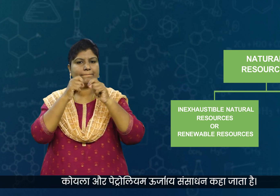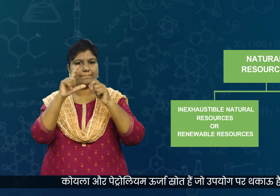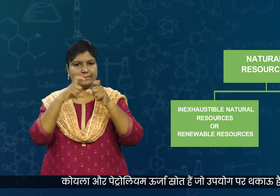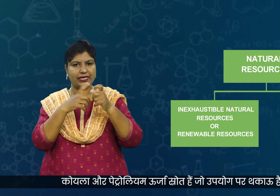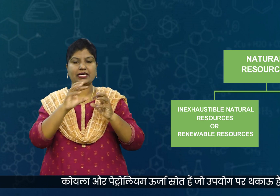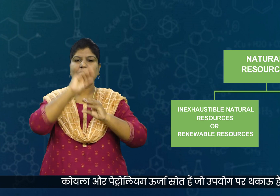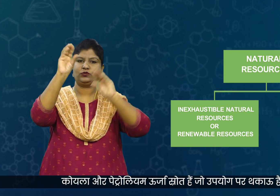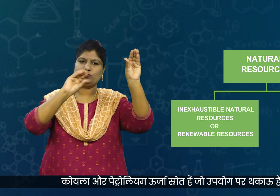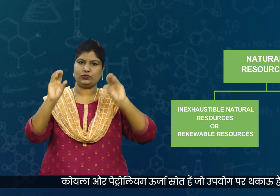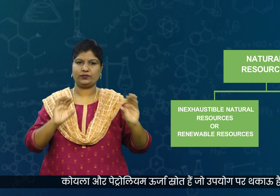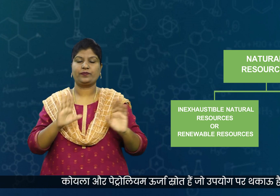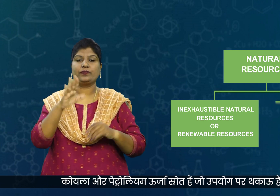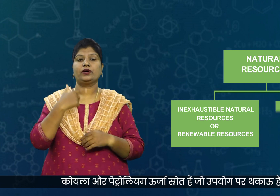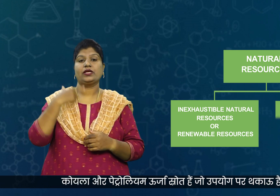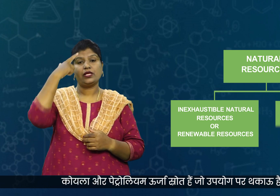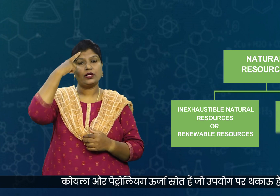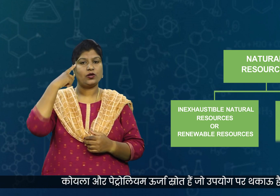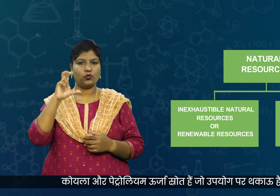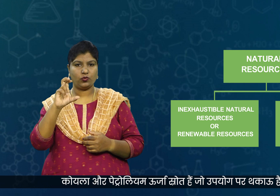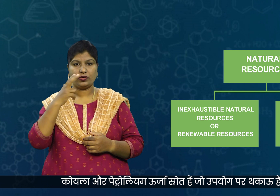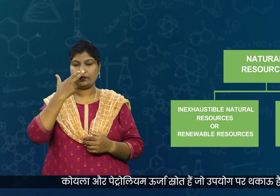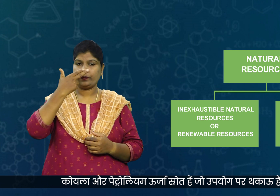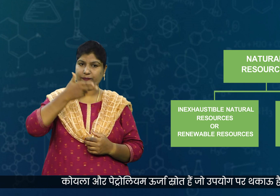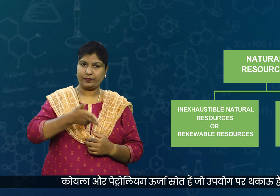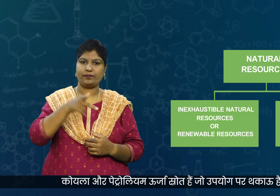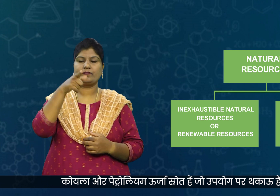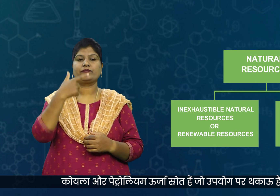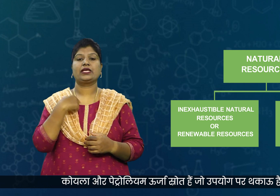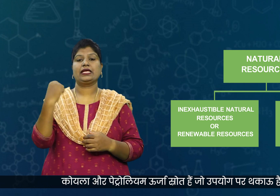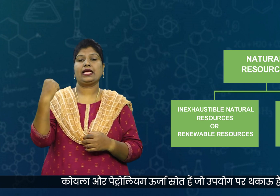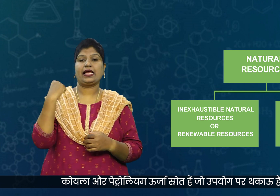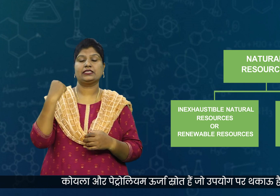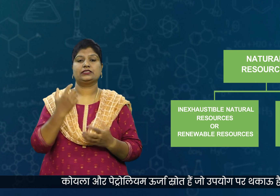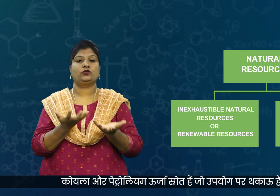कोयला और पेट्रोलियम ऊर्जा स्रोत है जो उपयोग पर थकाऊ है।